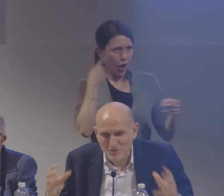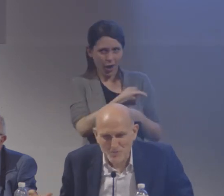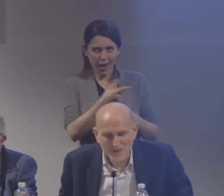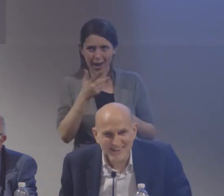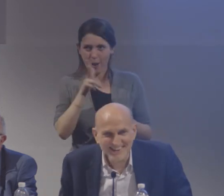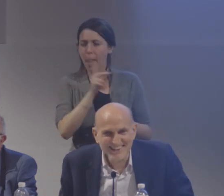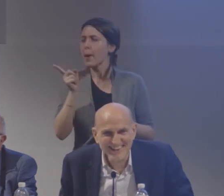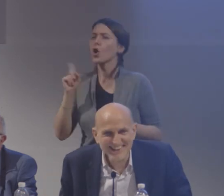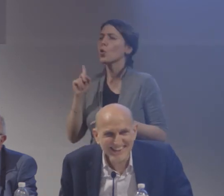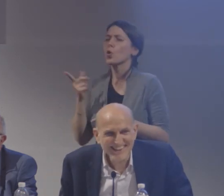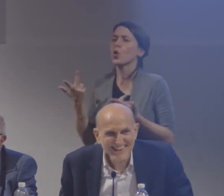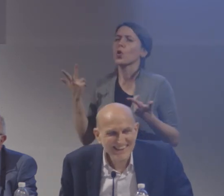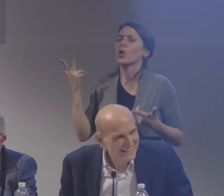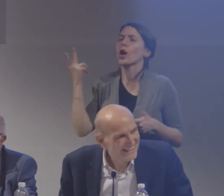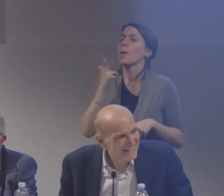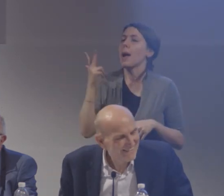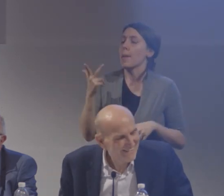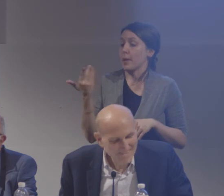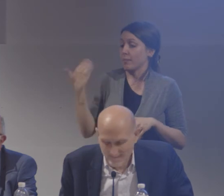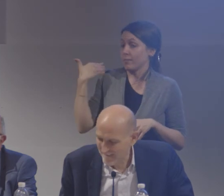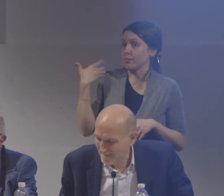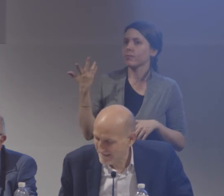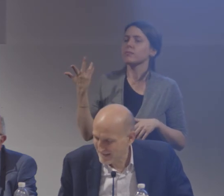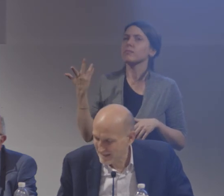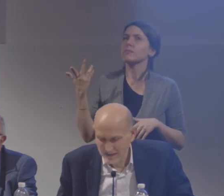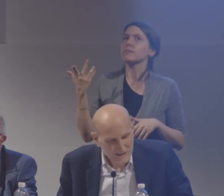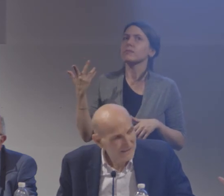insomma, il fatto che il Papa, quando abbiamo presentato